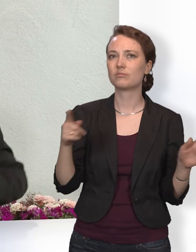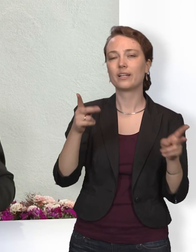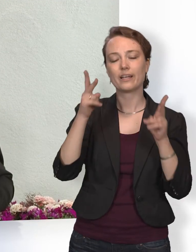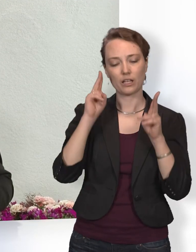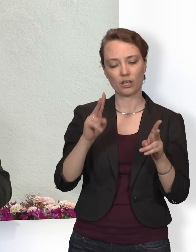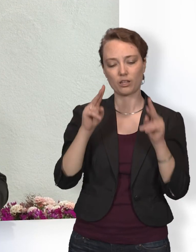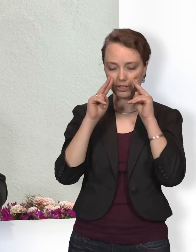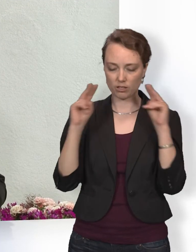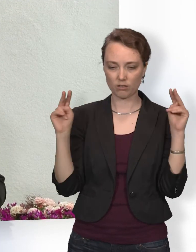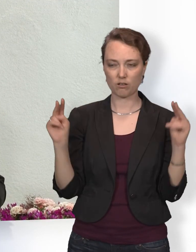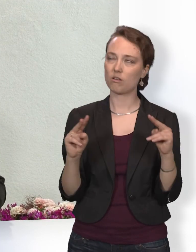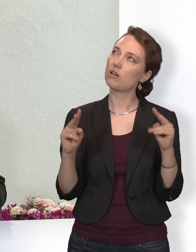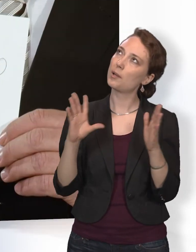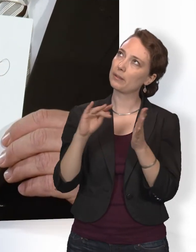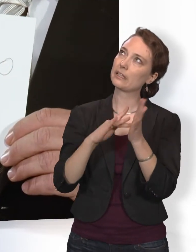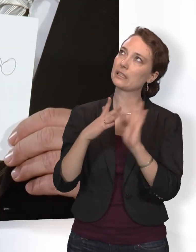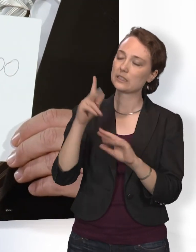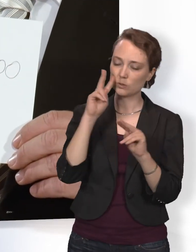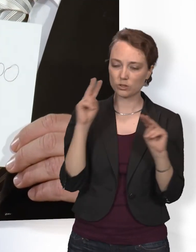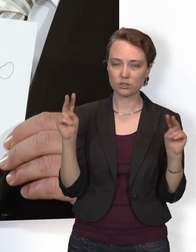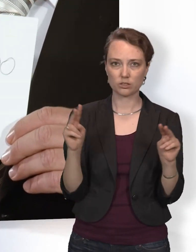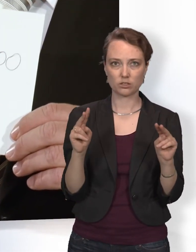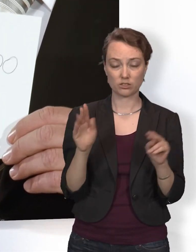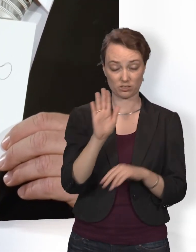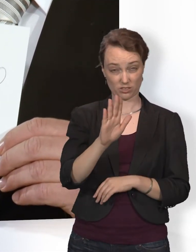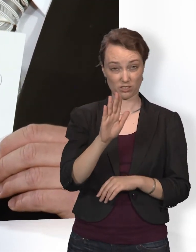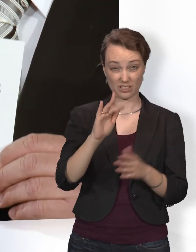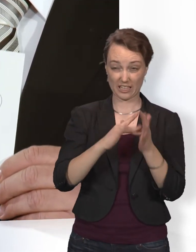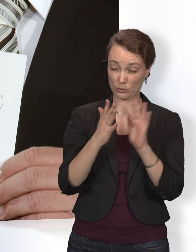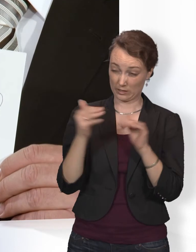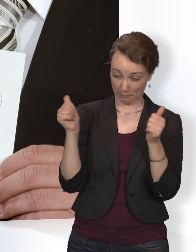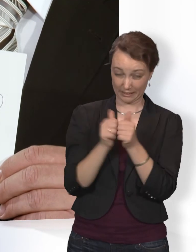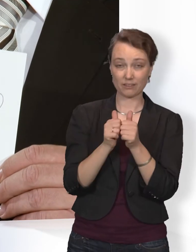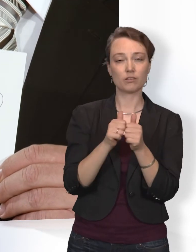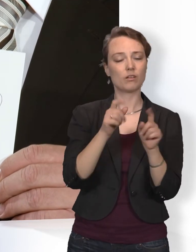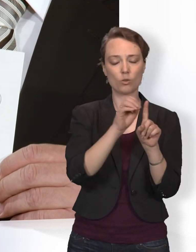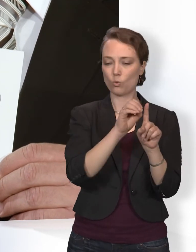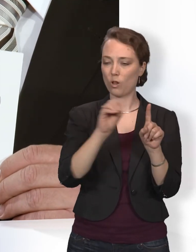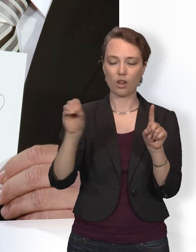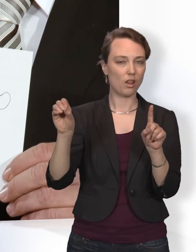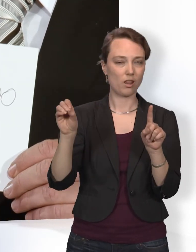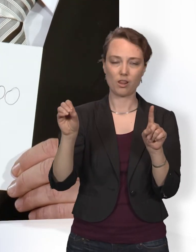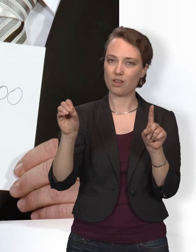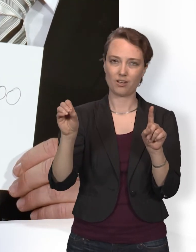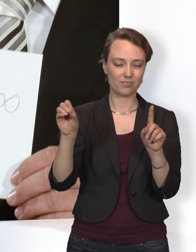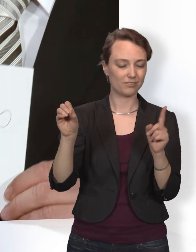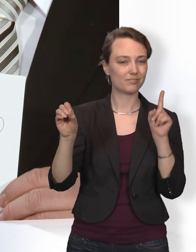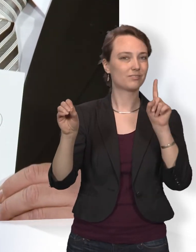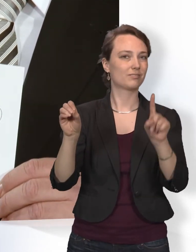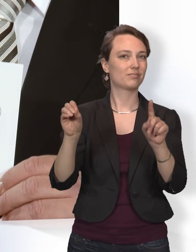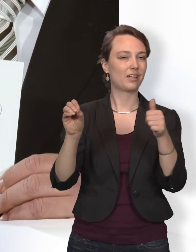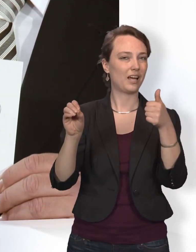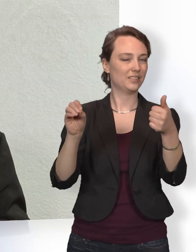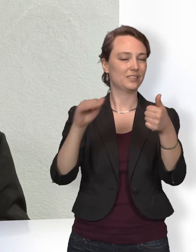richtig an. Mit Christus wird aus Ihren Nullen eine Zahl mit